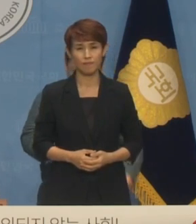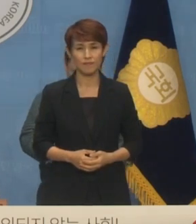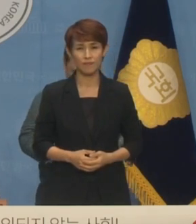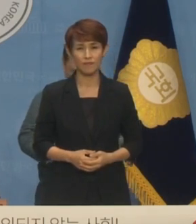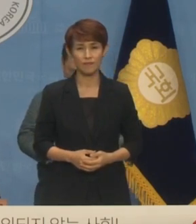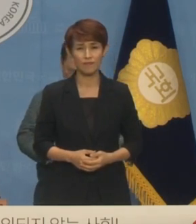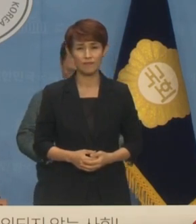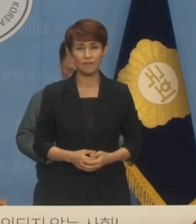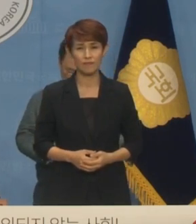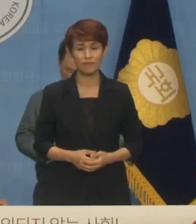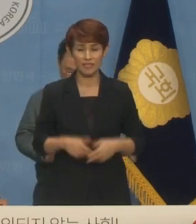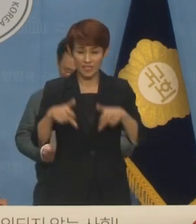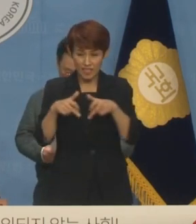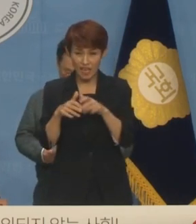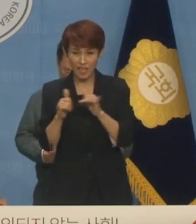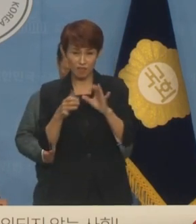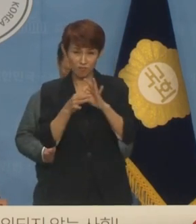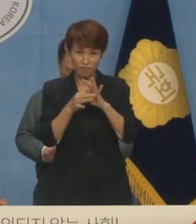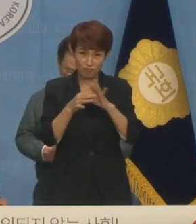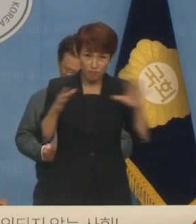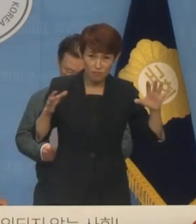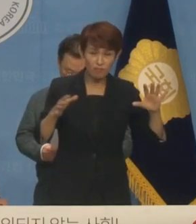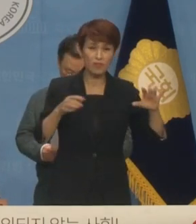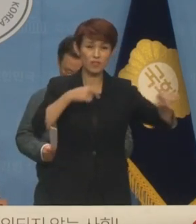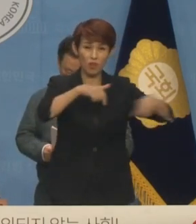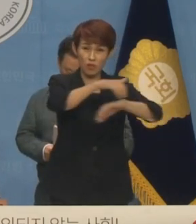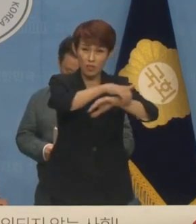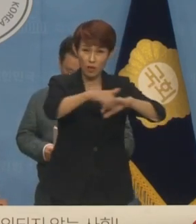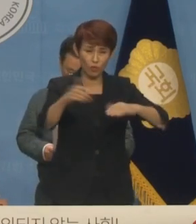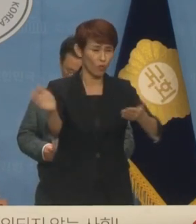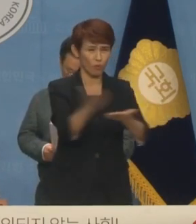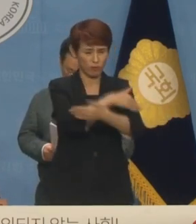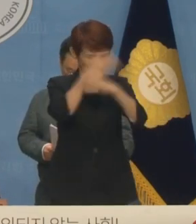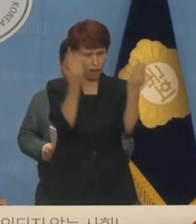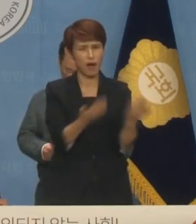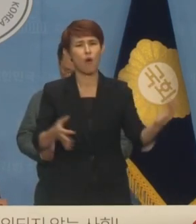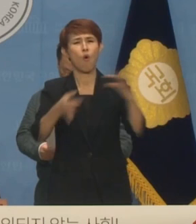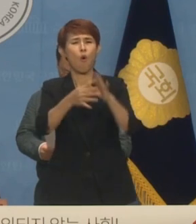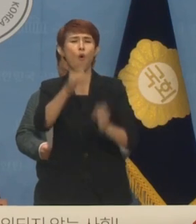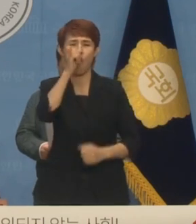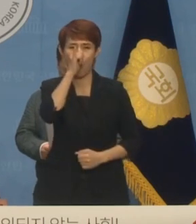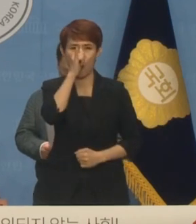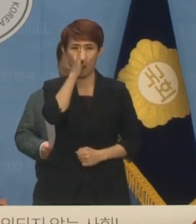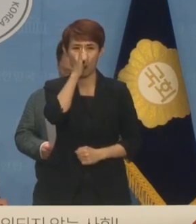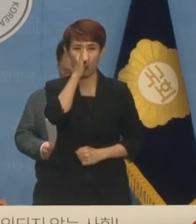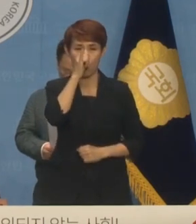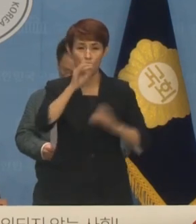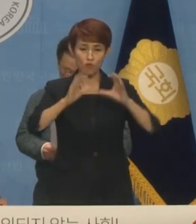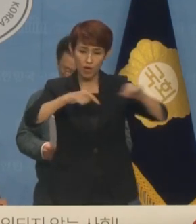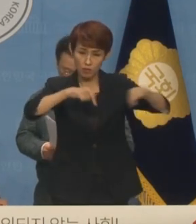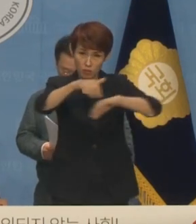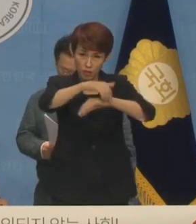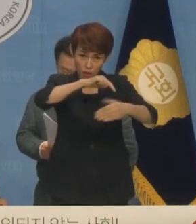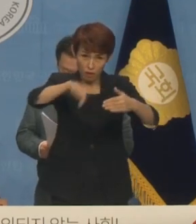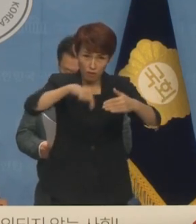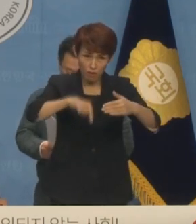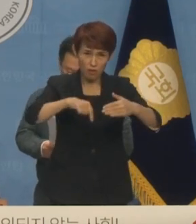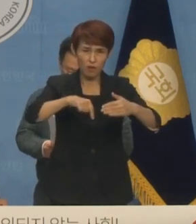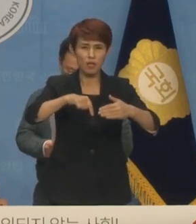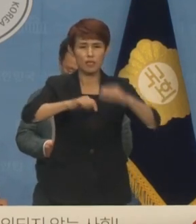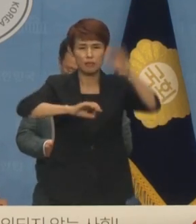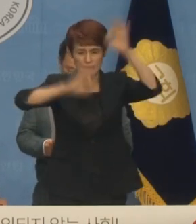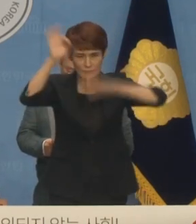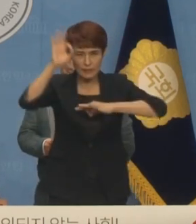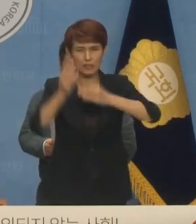말씀드리지만 장애인과 무관한 국가 정책 분야는 없습니다. 국가 정책에서 이러한 과오가 재발되지